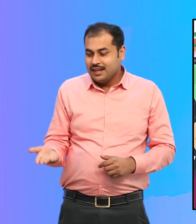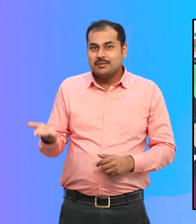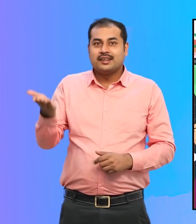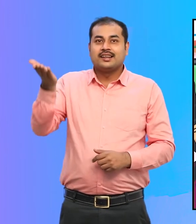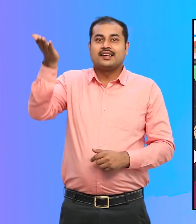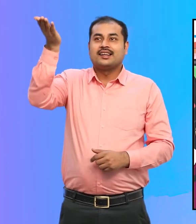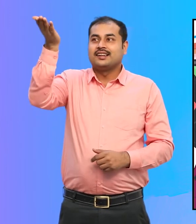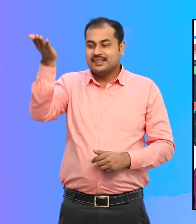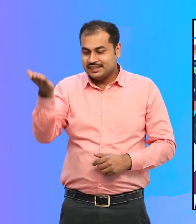झाल